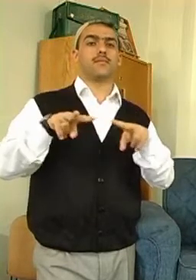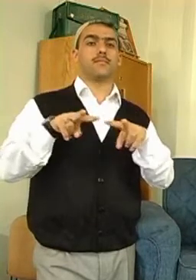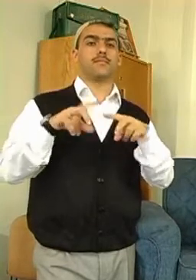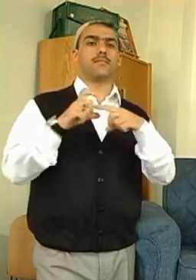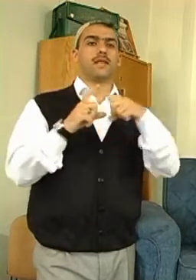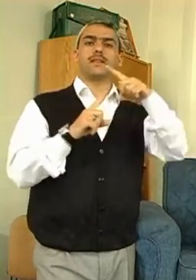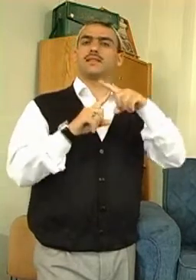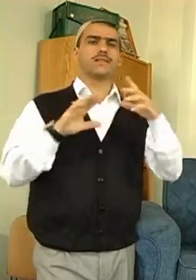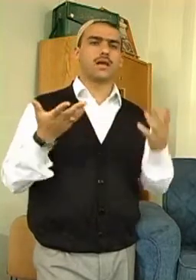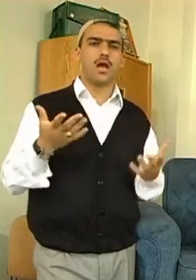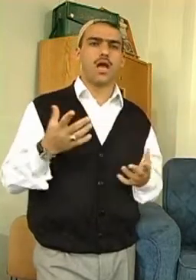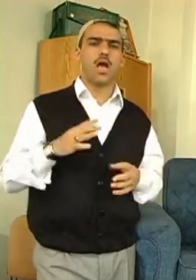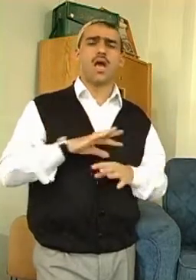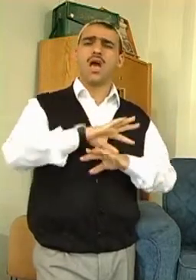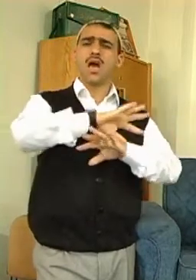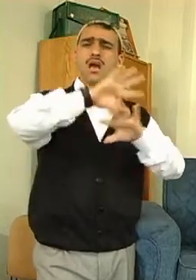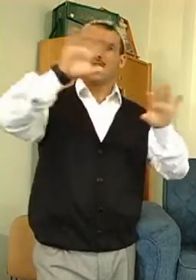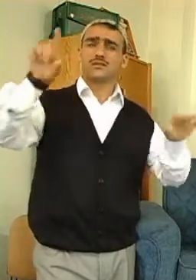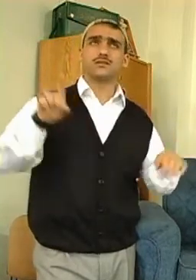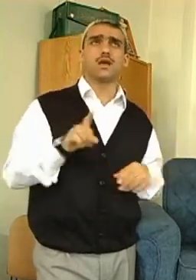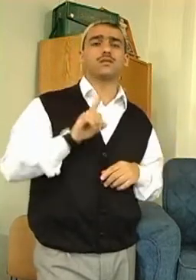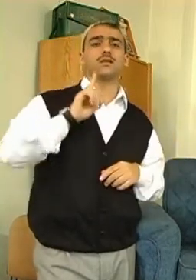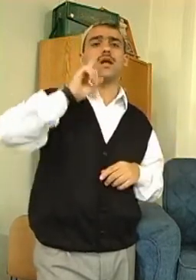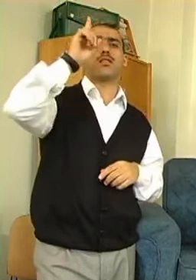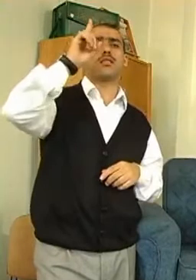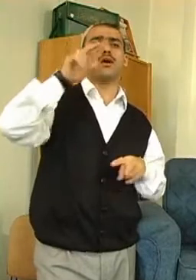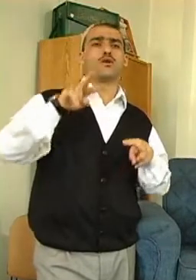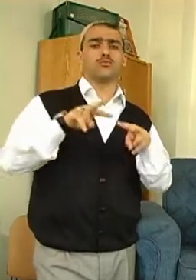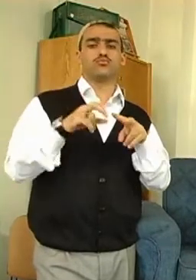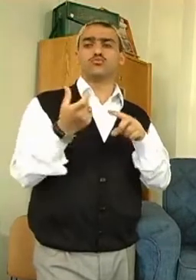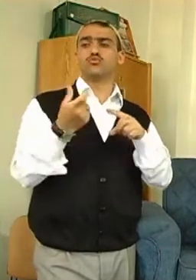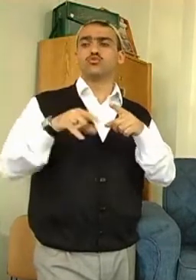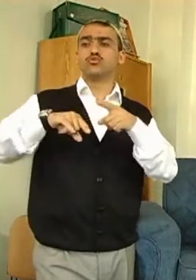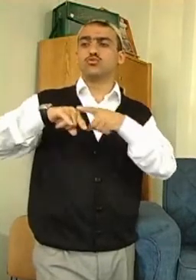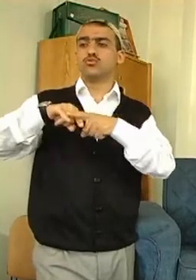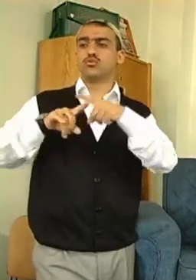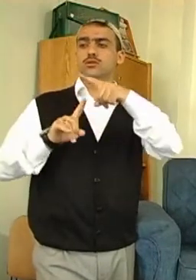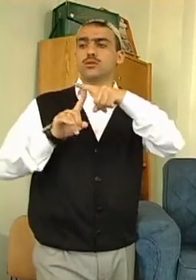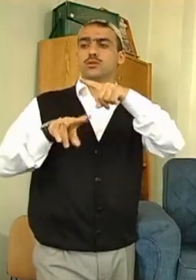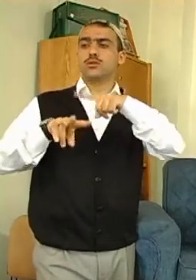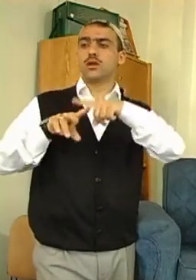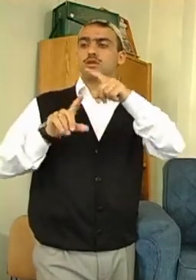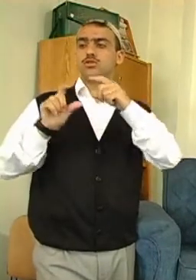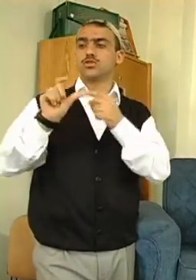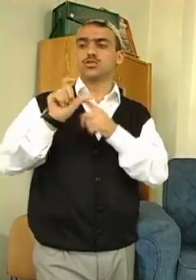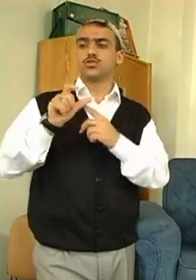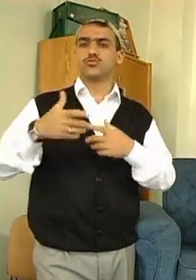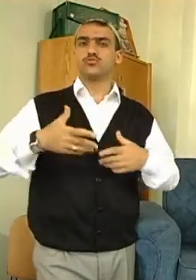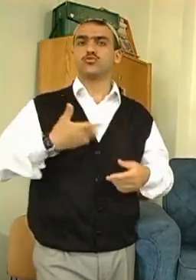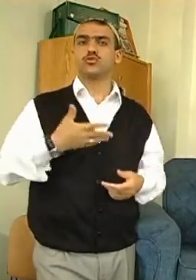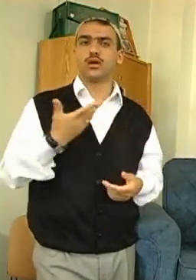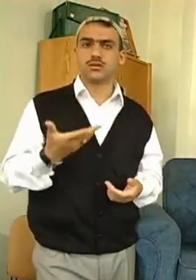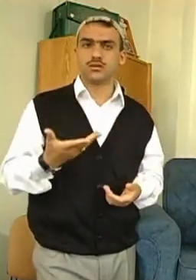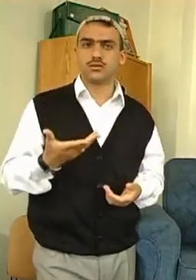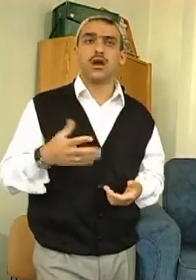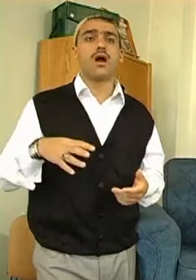Allah'a daha çok muhtaçsa o daha çok şeref kazanıyor. İhtiyaç arttıkça şeref artıyor. İhtiyaç arttıkça